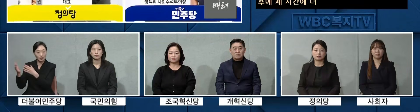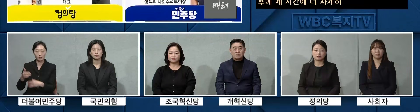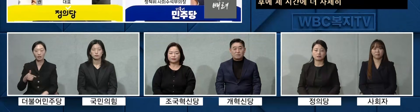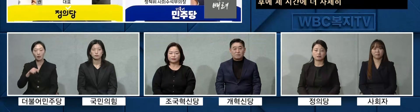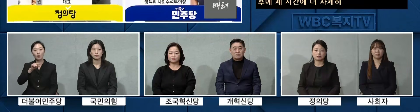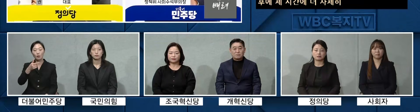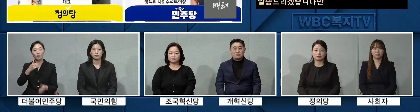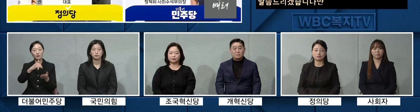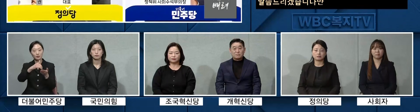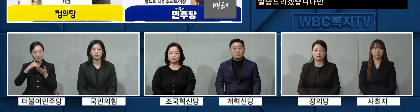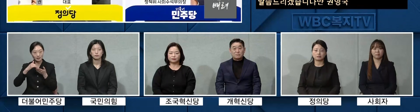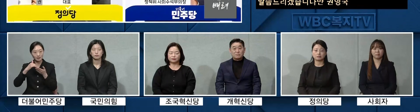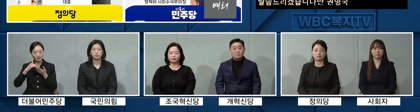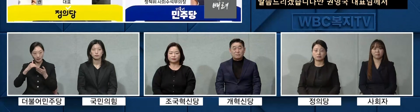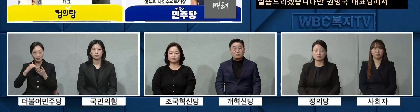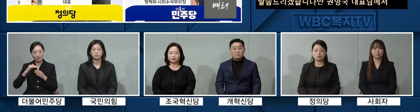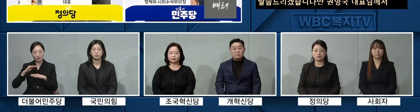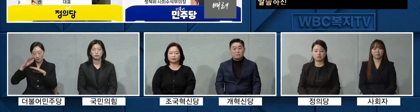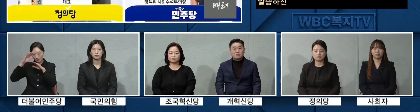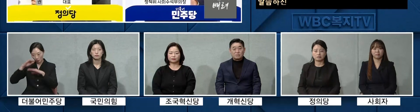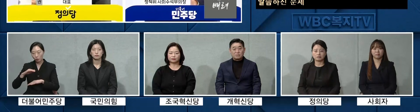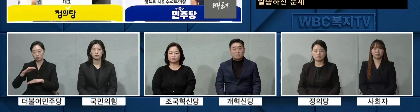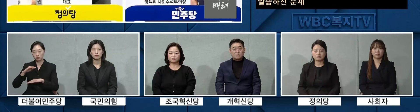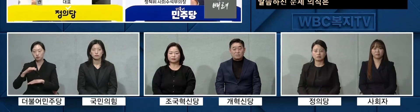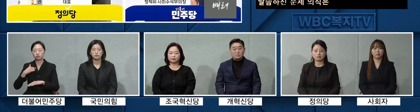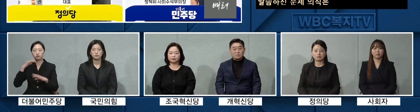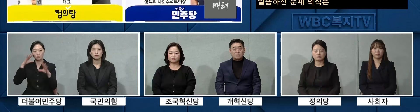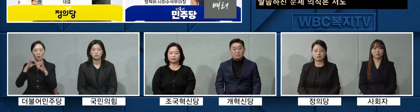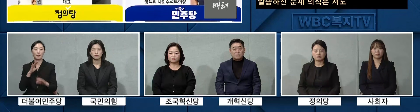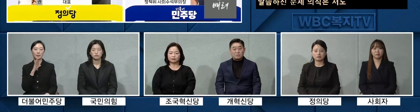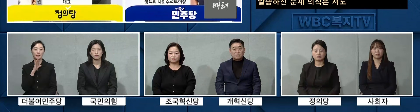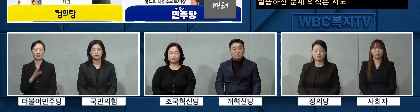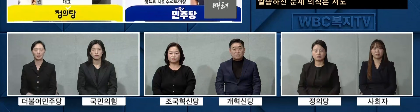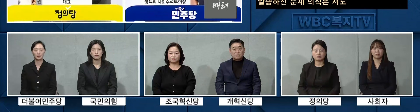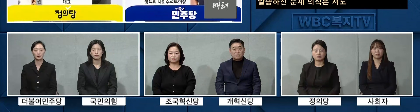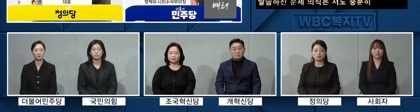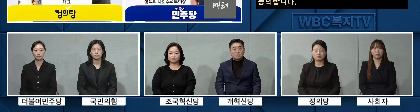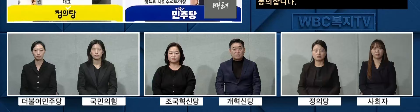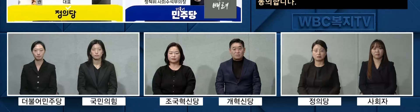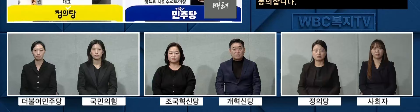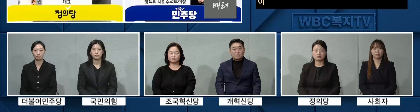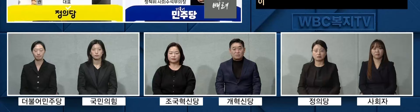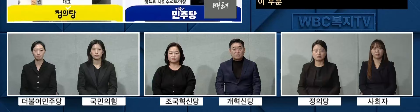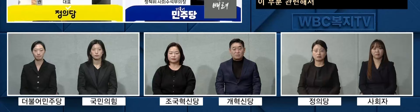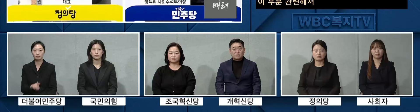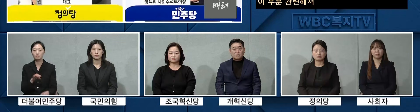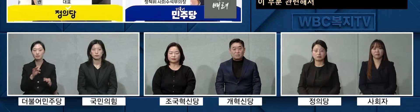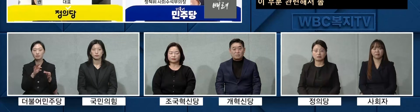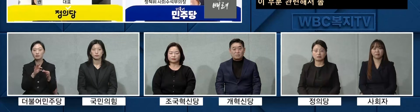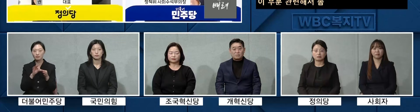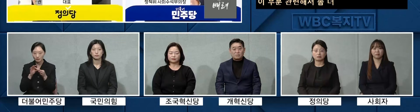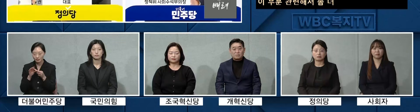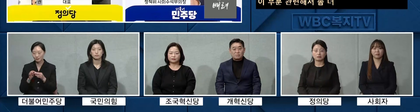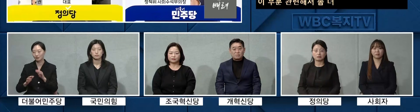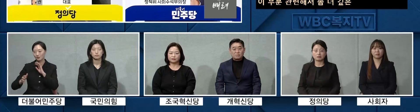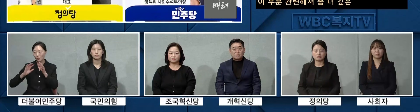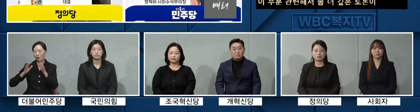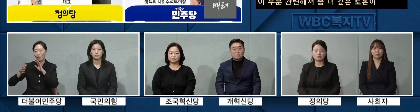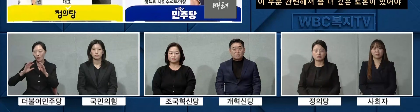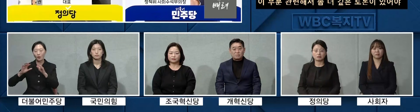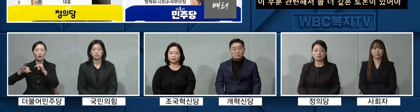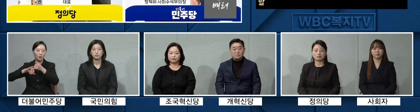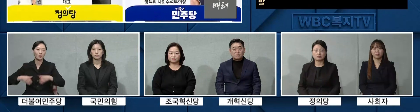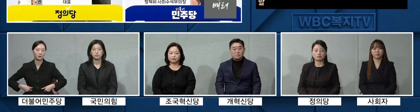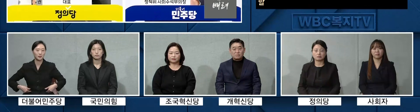말씀하신 문제의식은 저도 충분히 동의합니다. 이 부분 관련돼서는 좀 더 깊은 토론이 있어야 될 것이라고 생각하고,